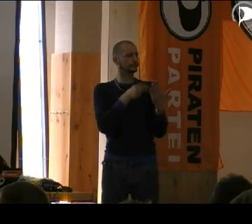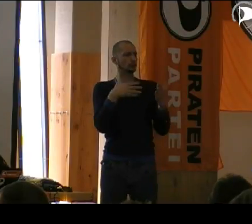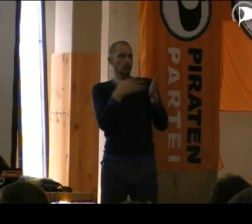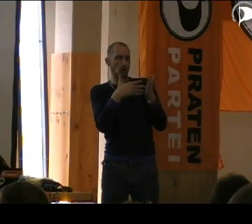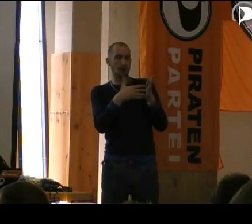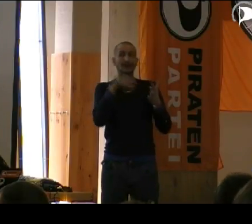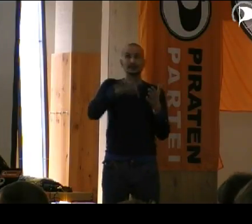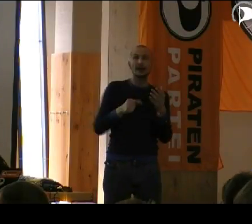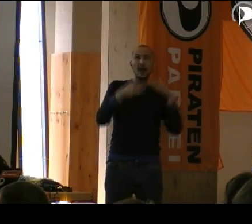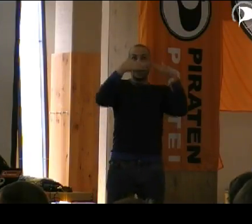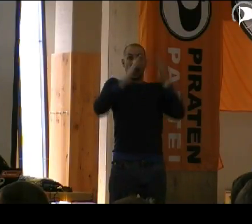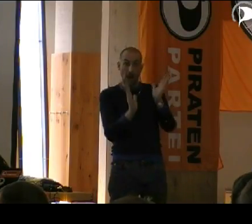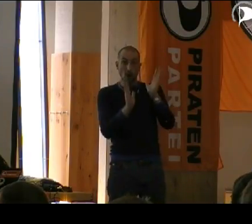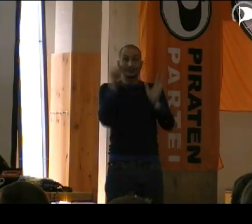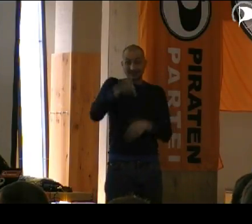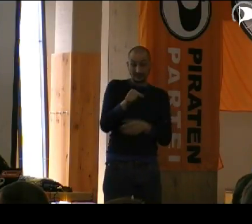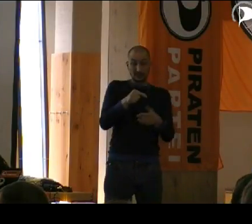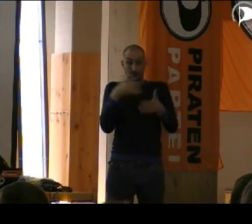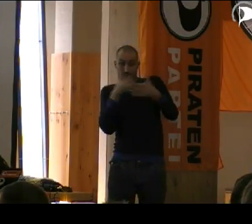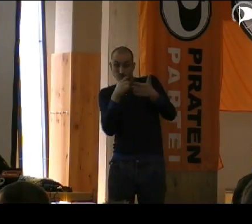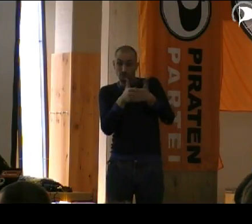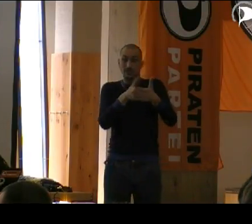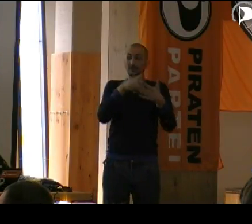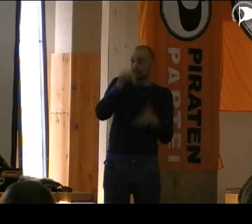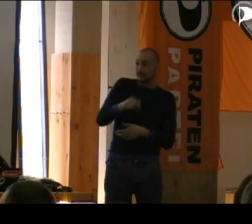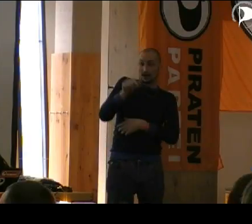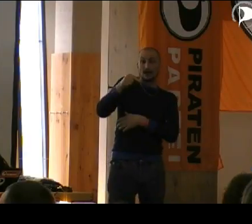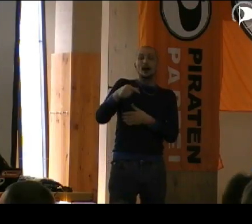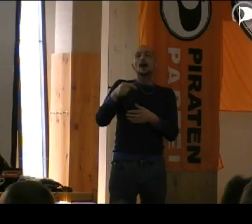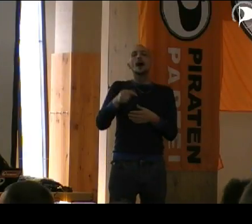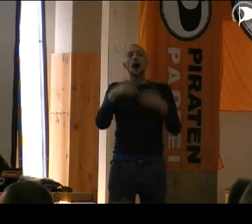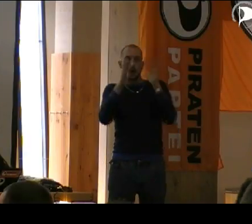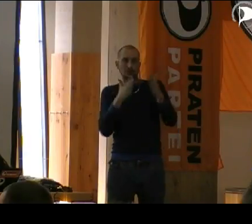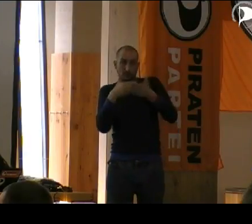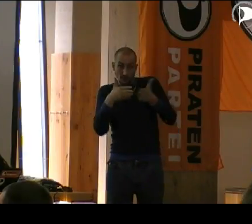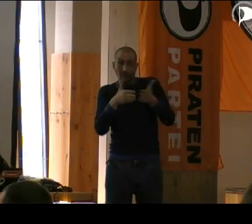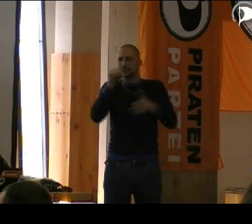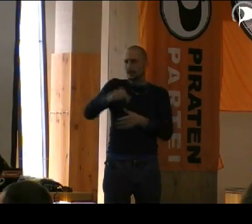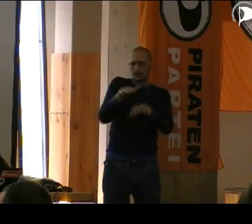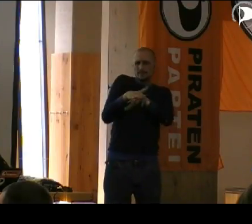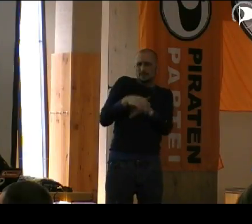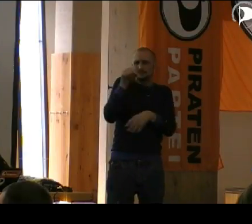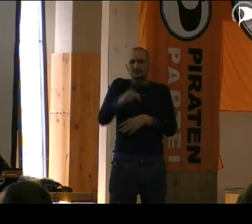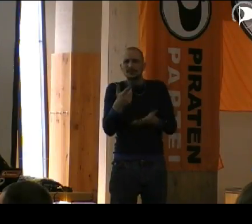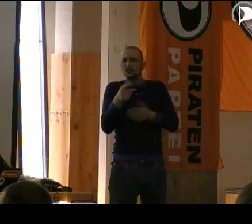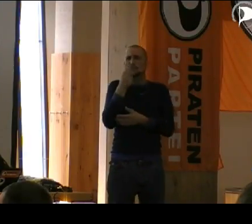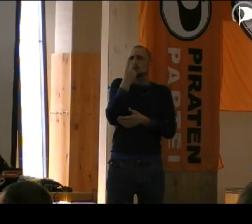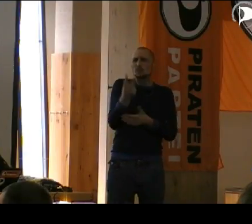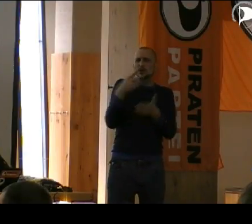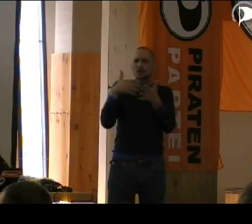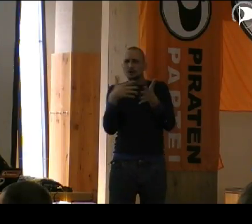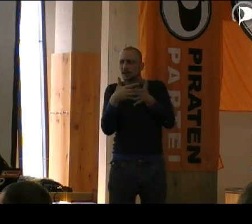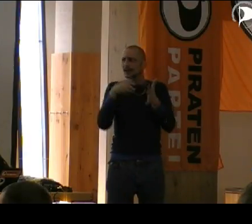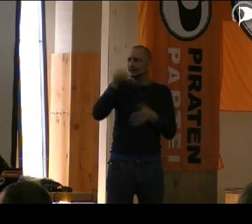gebäude überwacht hat im syker installiert hat um festzustellen wer sich in bestimmten gebäuden und treffpunkten